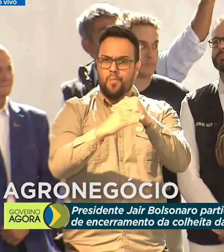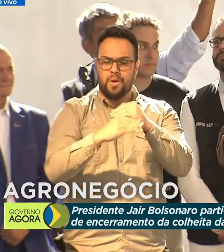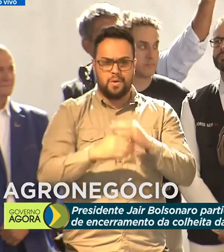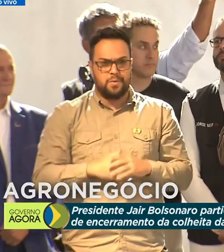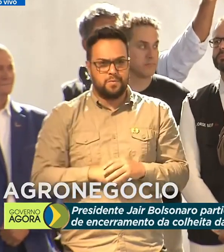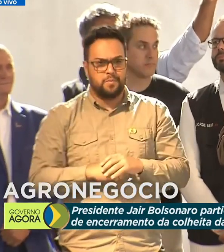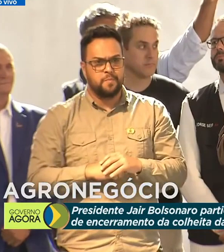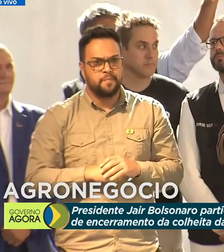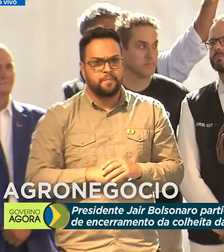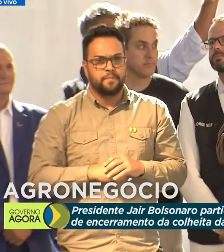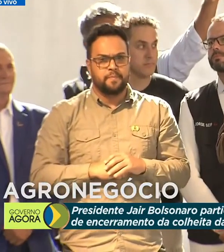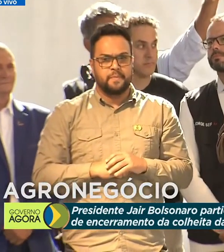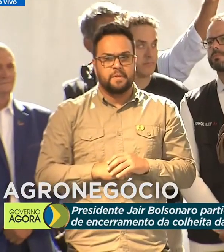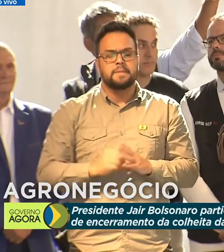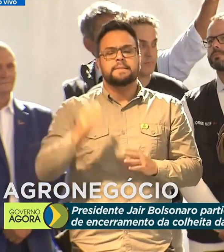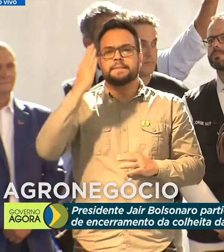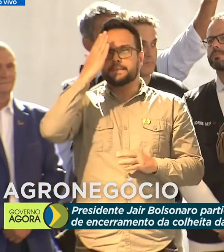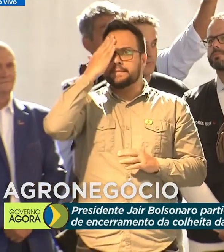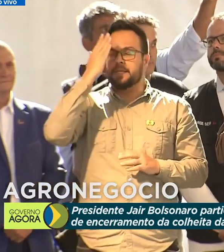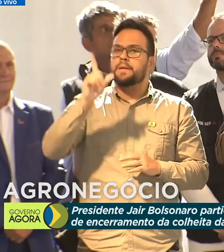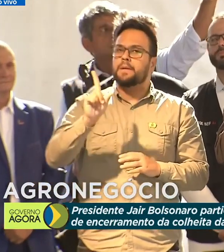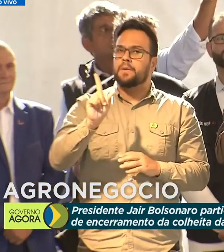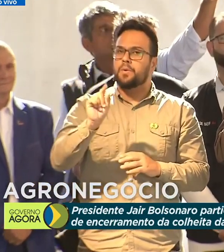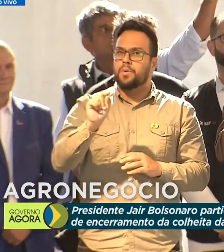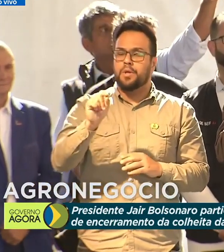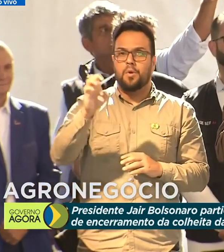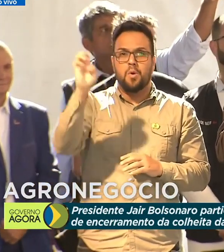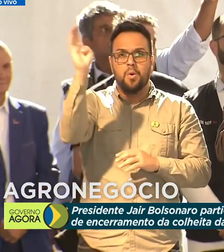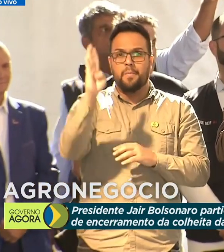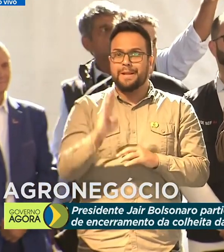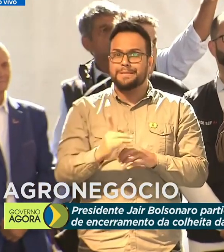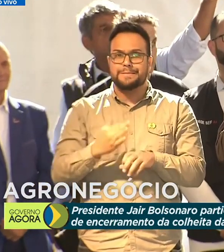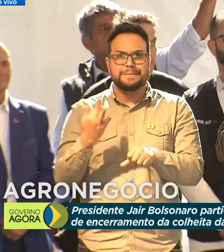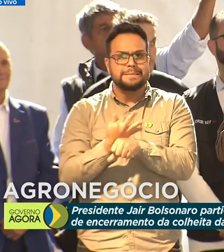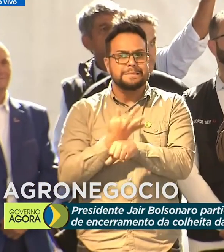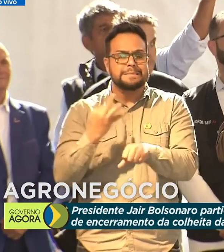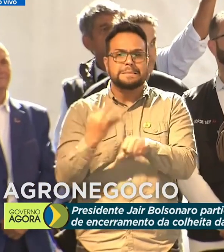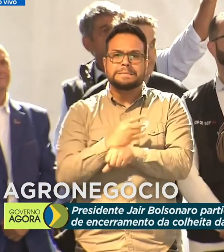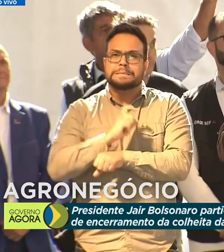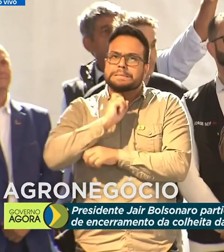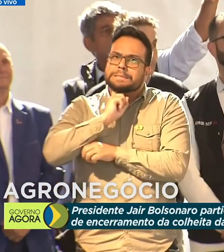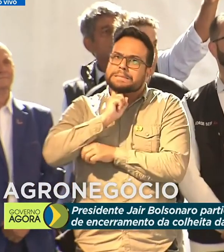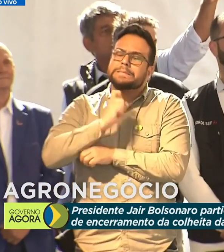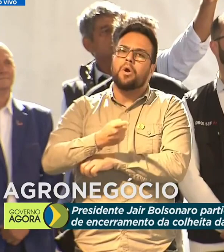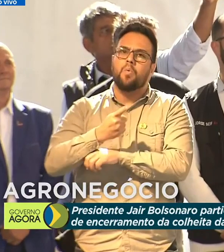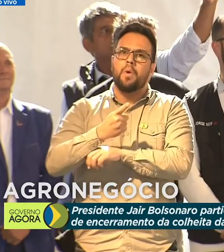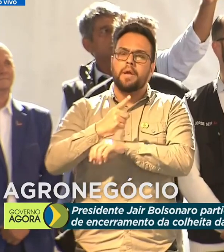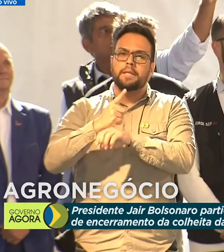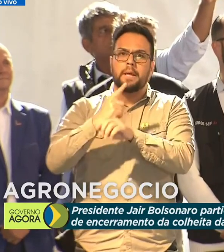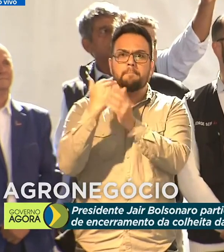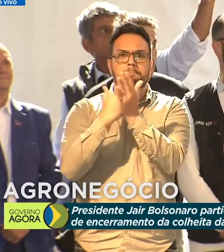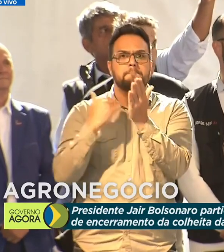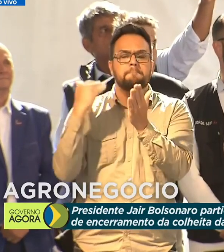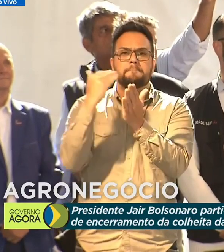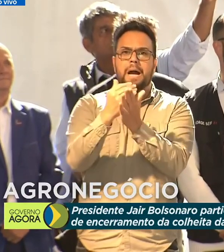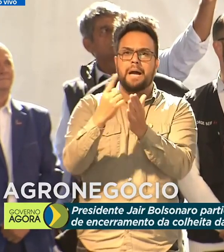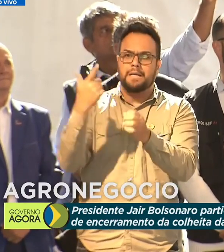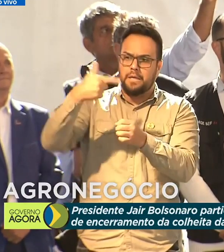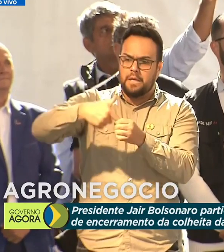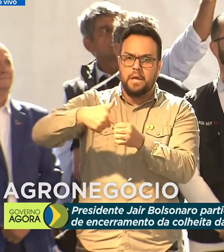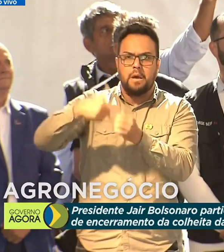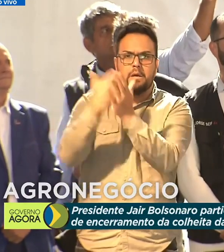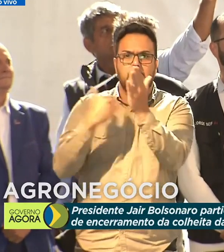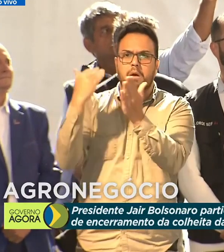Eles sabem que o Brasil não aguenta mais um reajuste de combustível numa